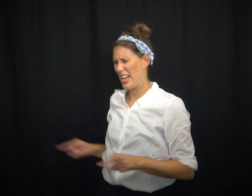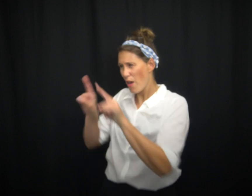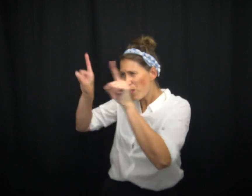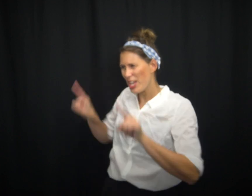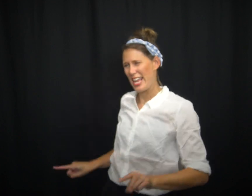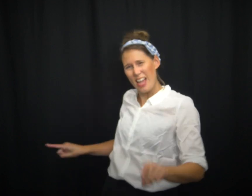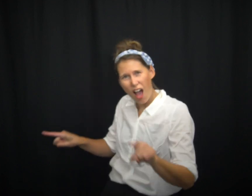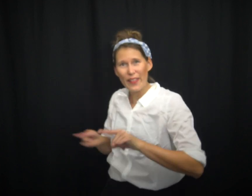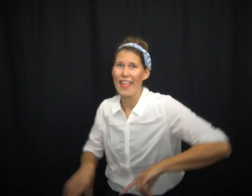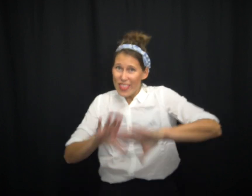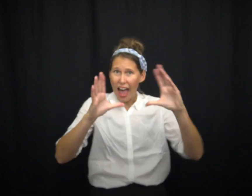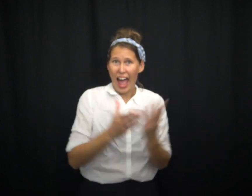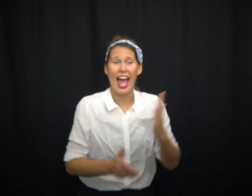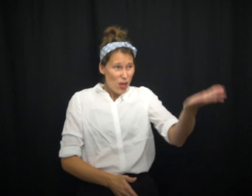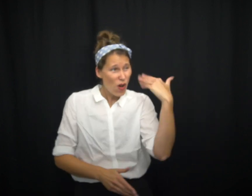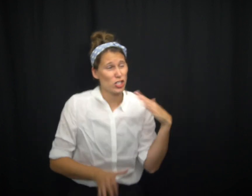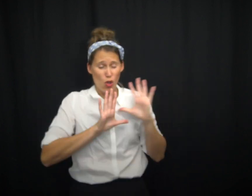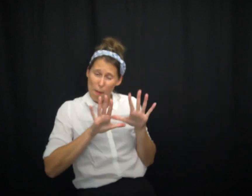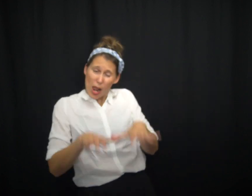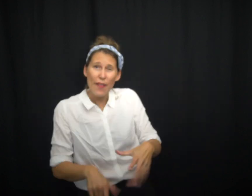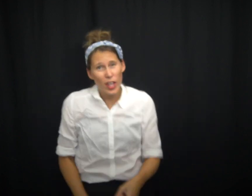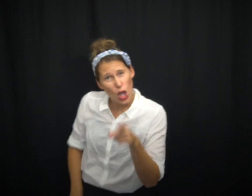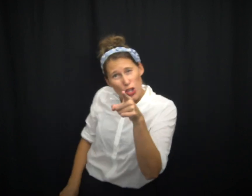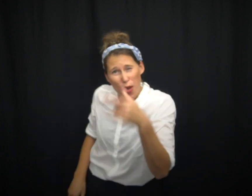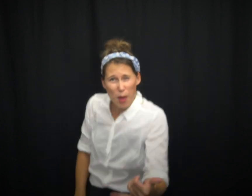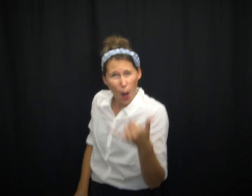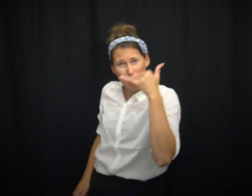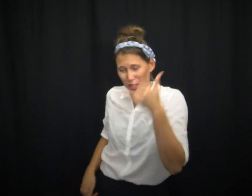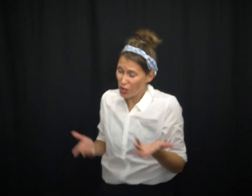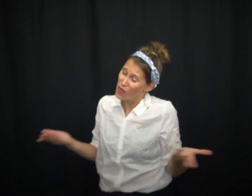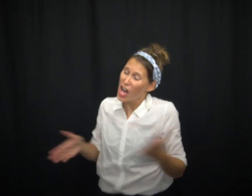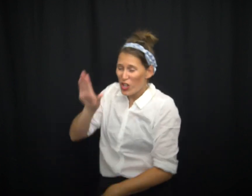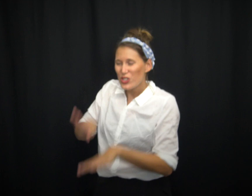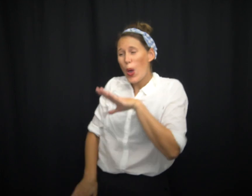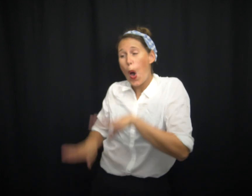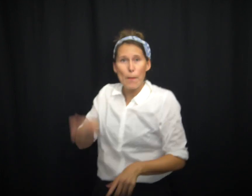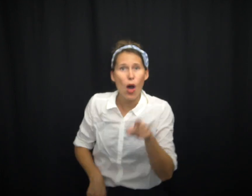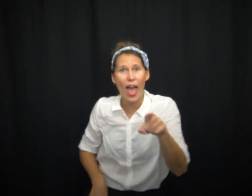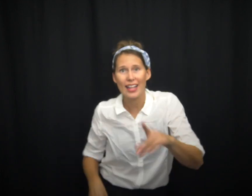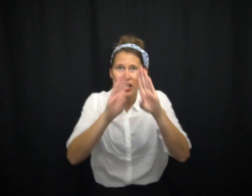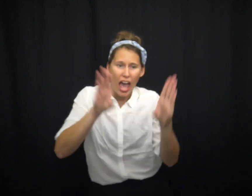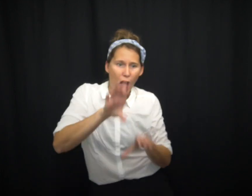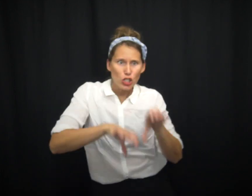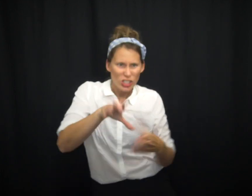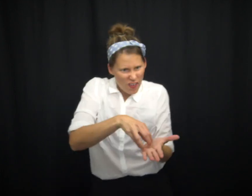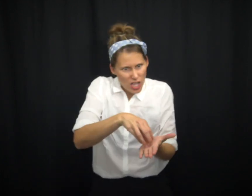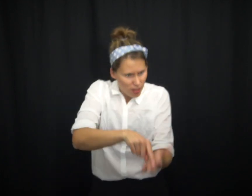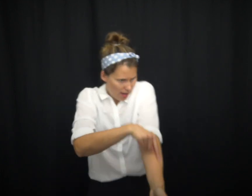in de vierkant en de aarde was nog plat. Je mobieltje was een trommel en je huisje was een